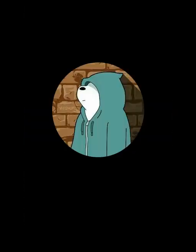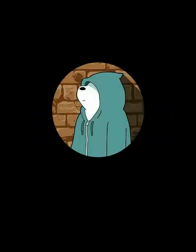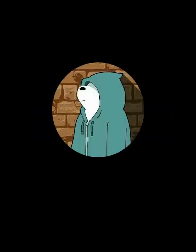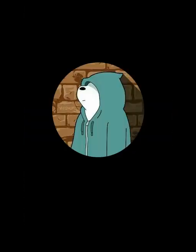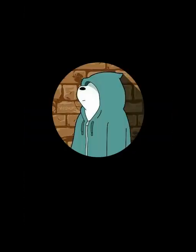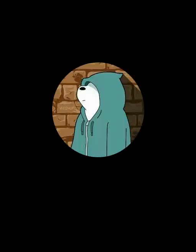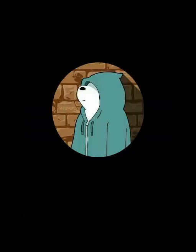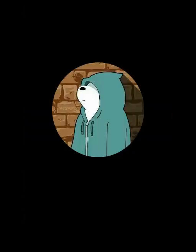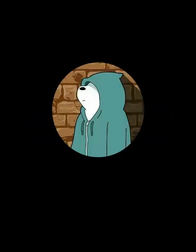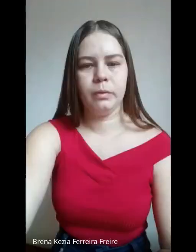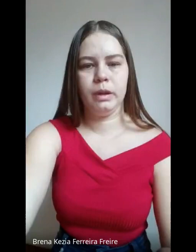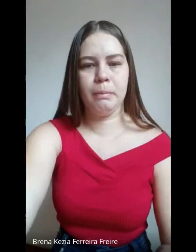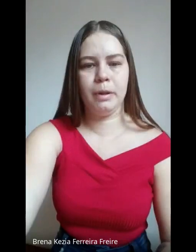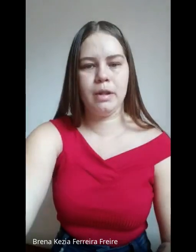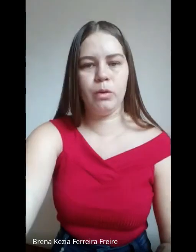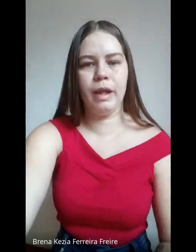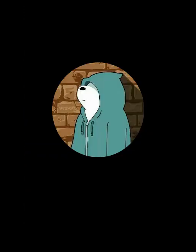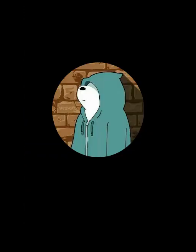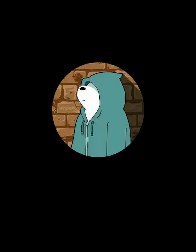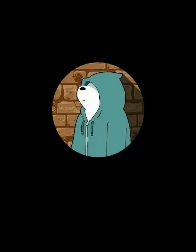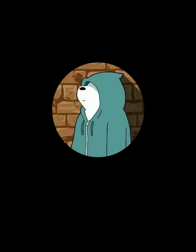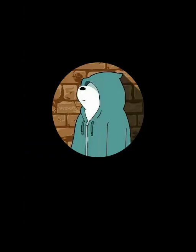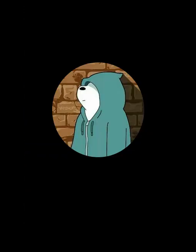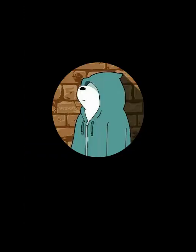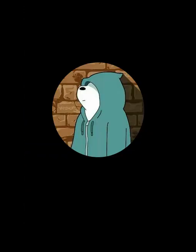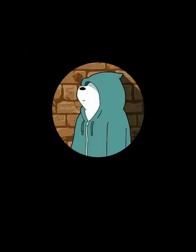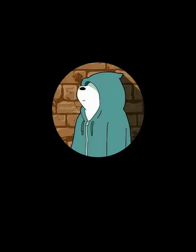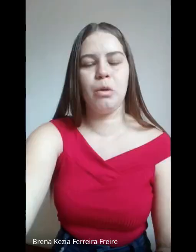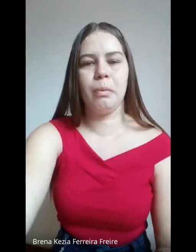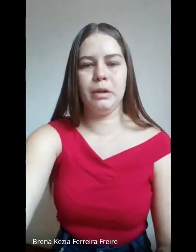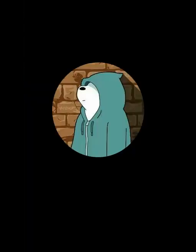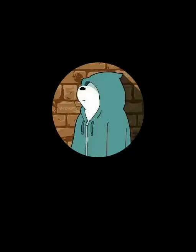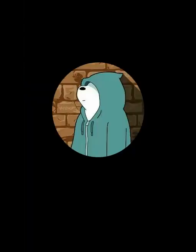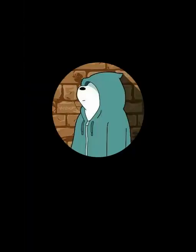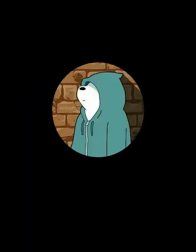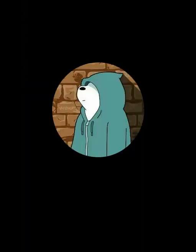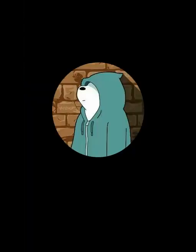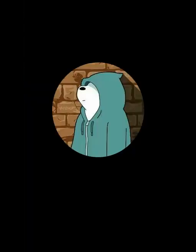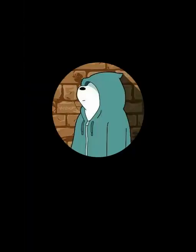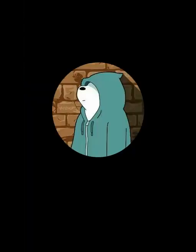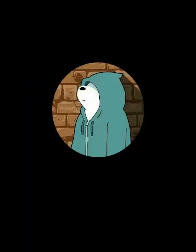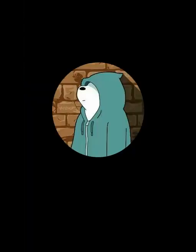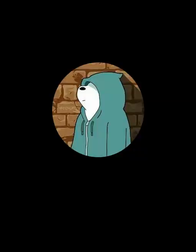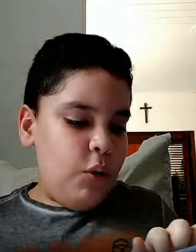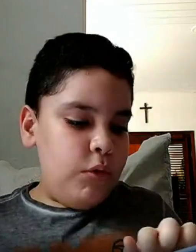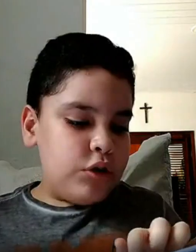certo? Depois o Felipe. Vamos lá, João Pedro. Vive continuado com muito